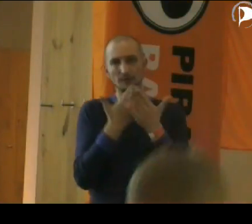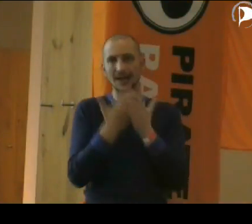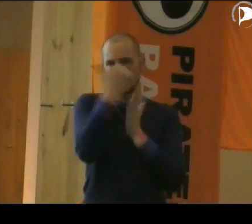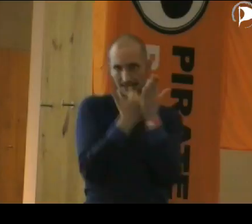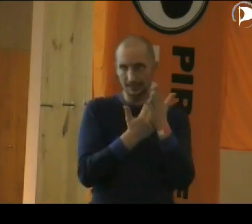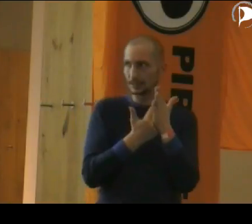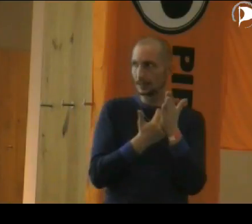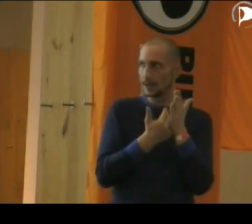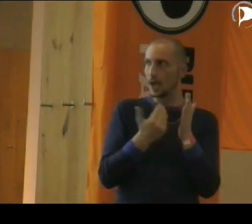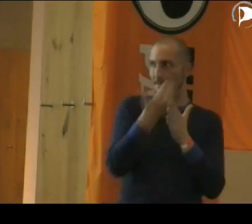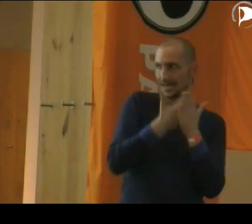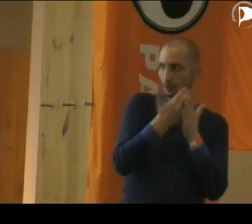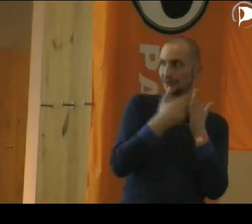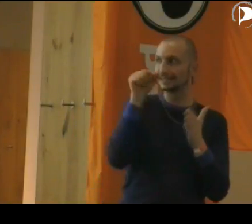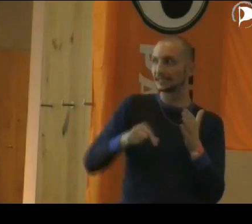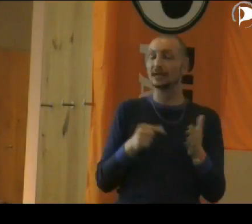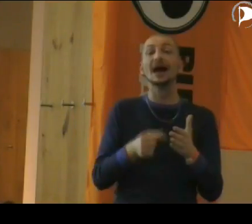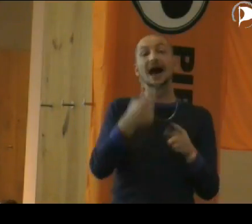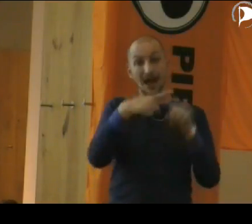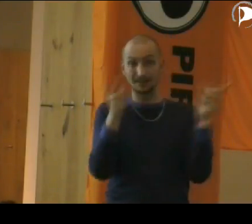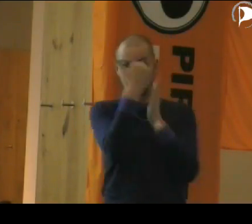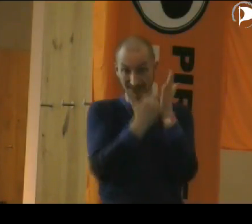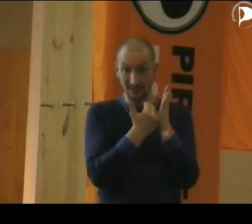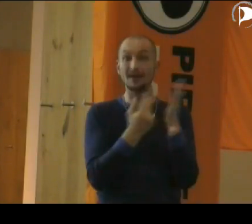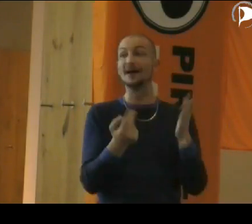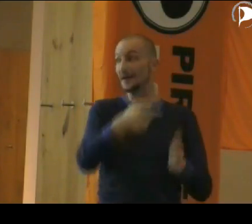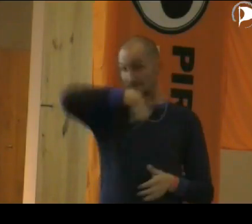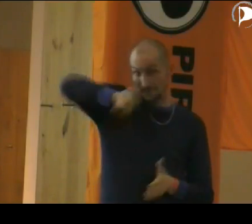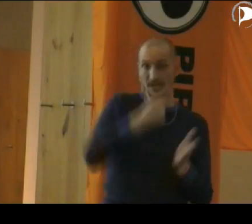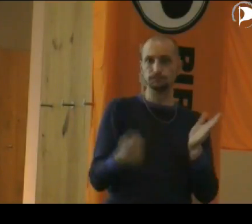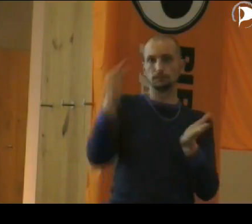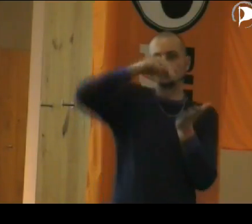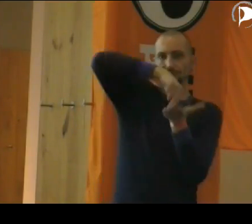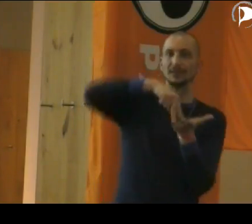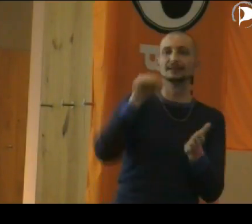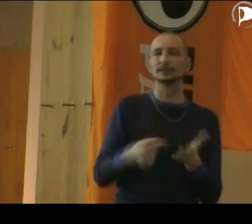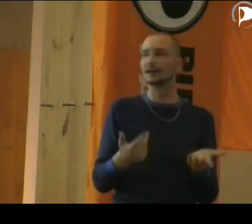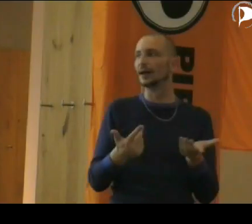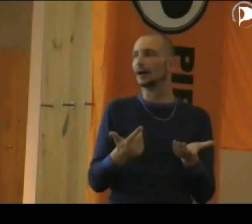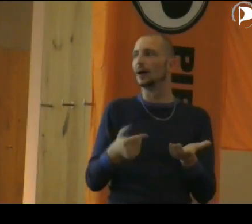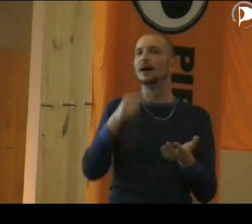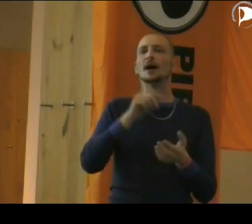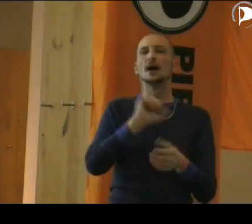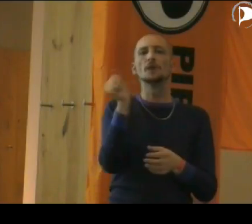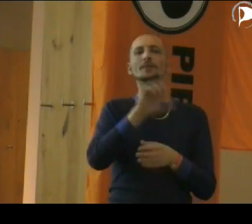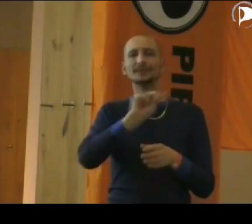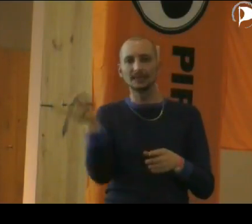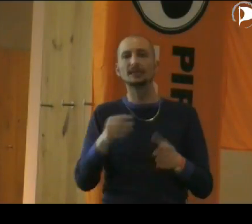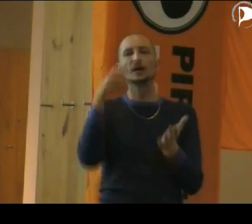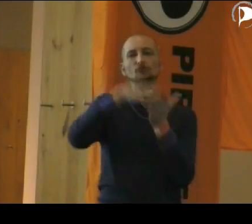schlussmann hat werden wir sicher vertreten aber ich stelle mir die frage warum 20 dort eigentlich niemand die stadt kann